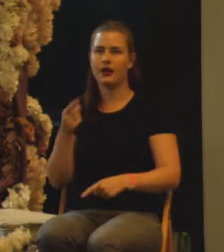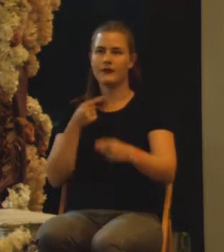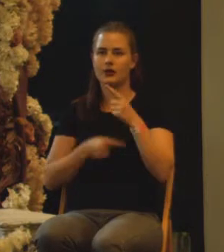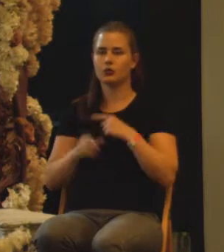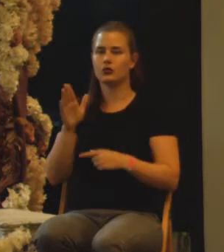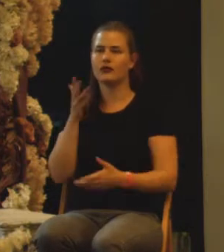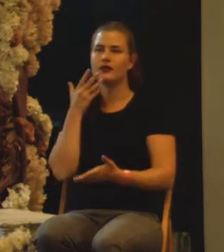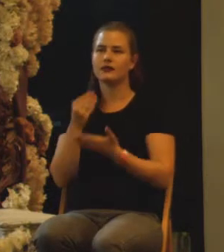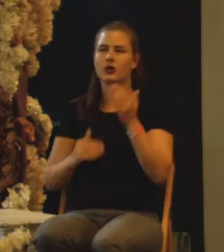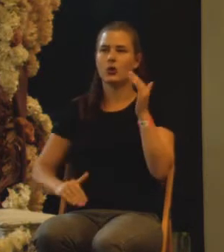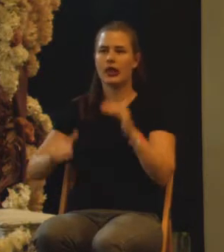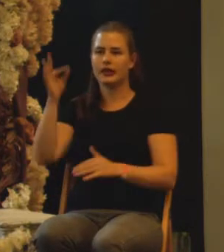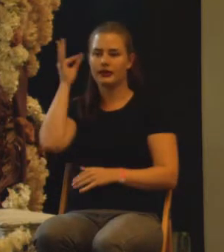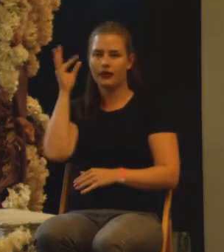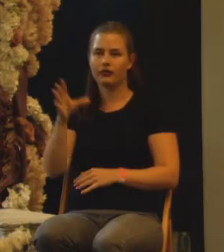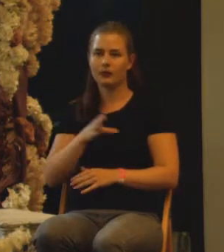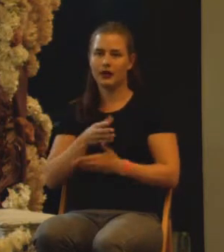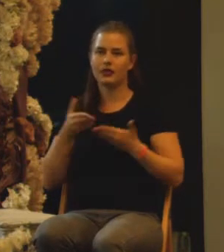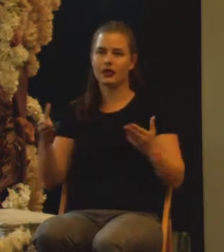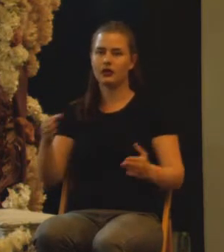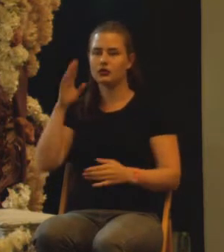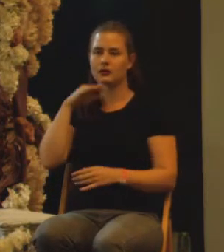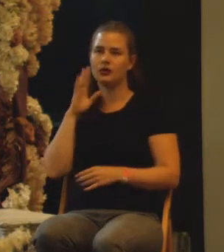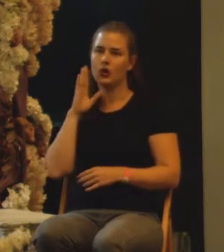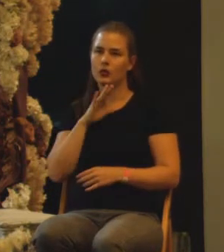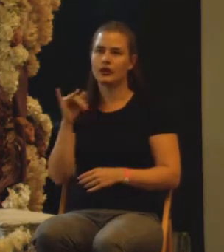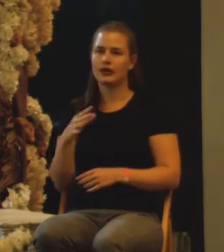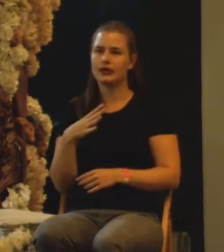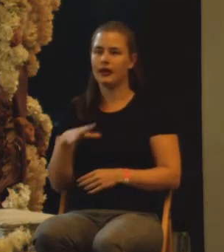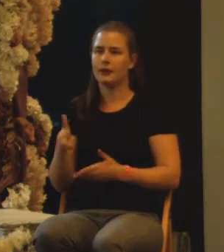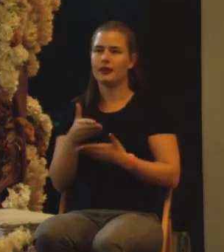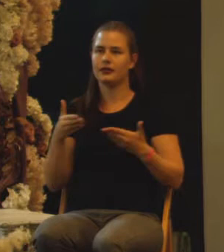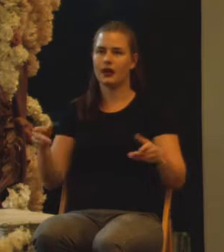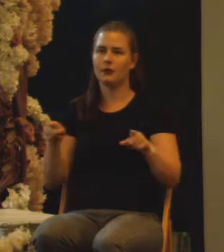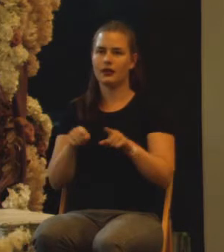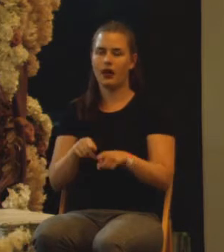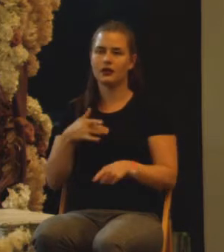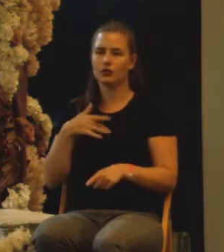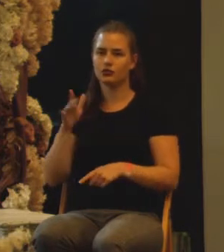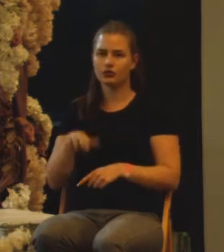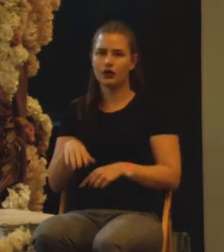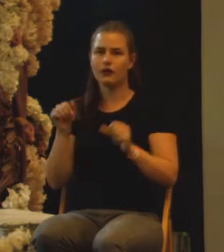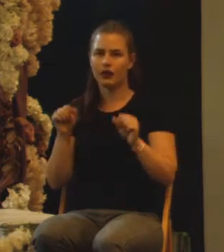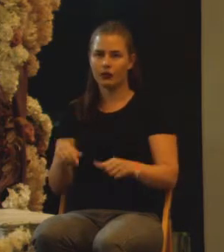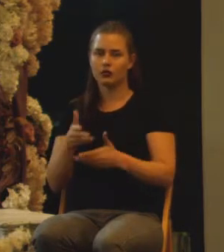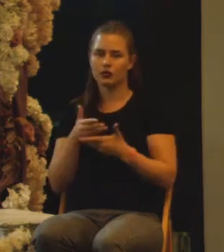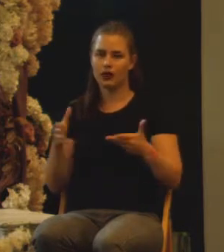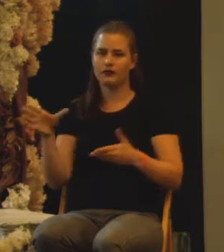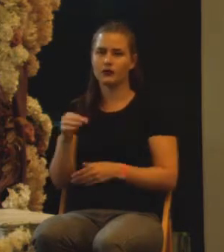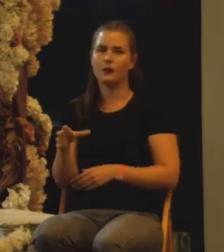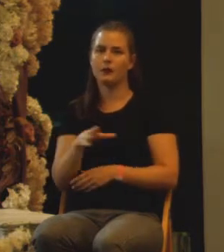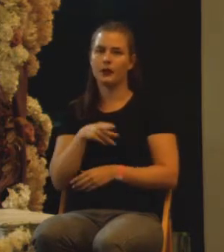вернуться в свое детство, быть нашими родителями и не быть к нам такими жестокими, то у нас бы, возможно, все было